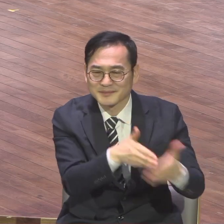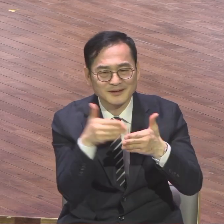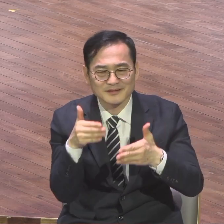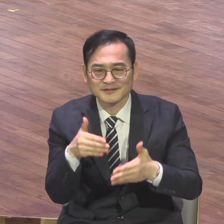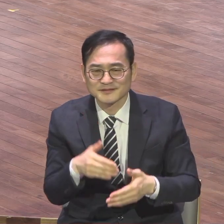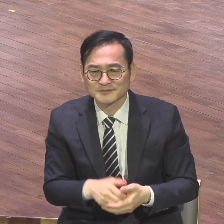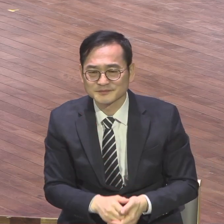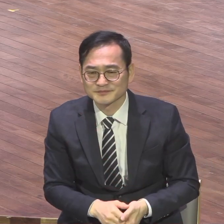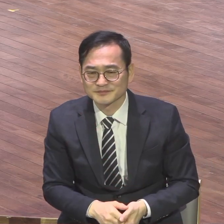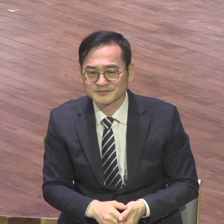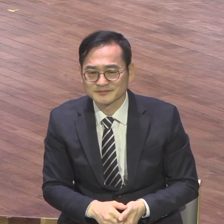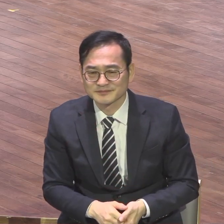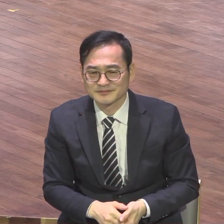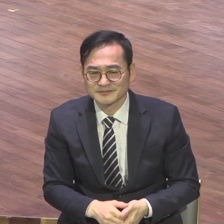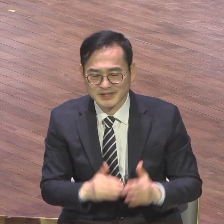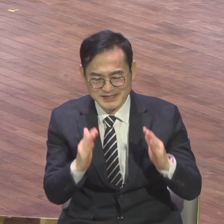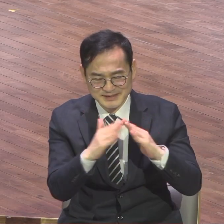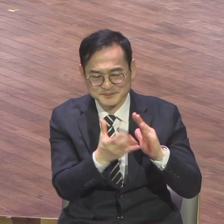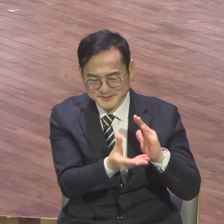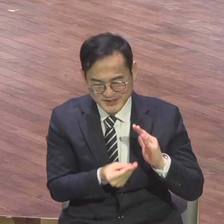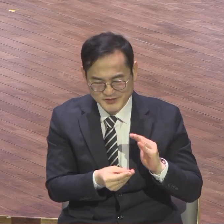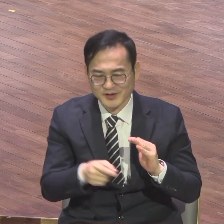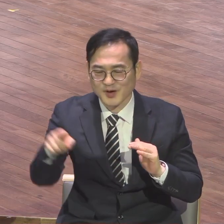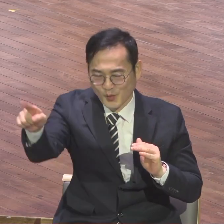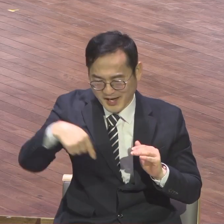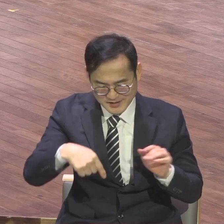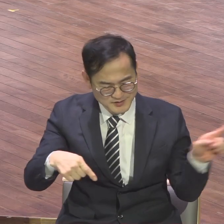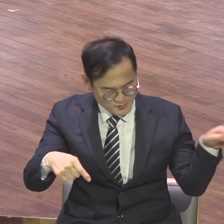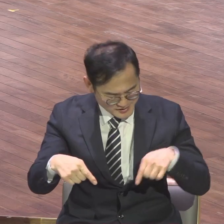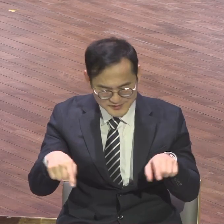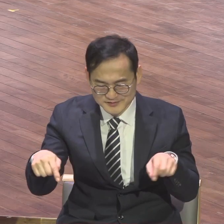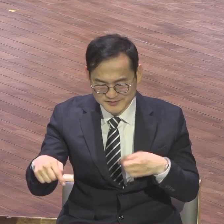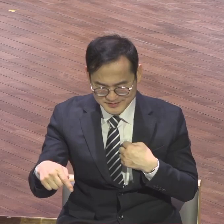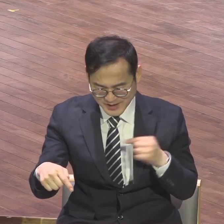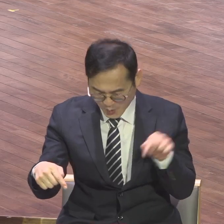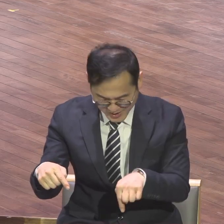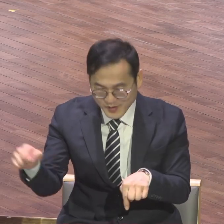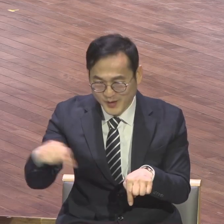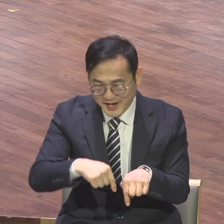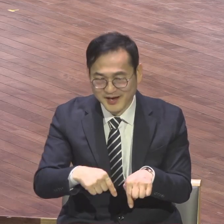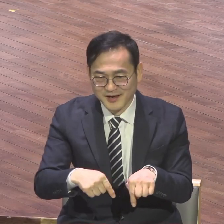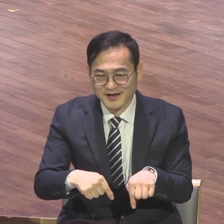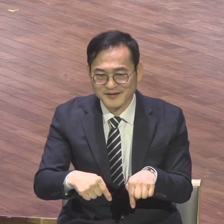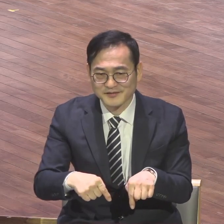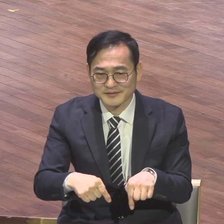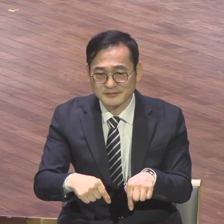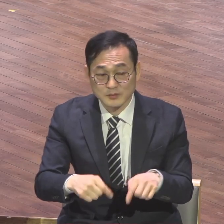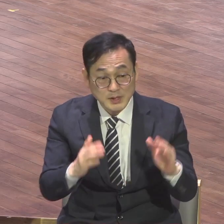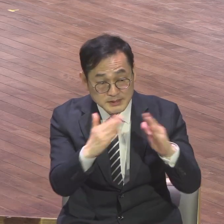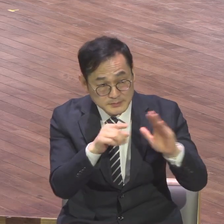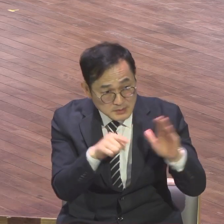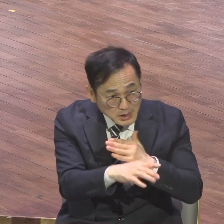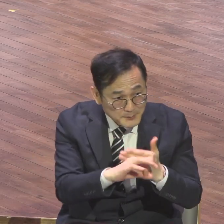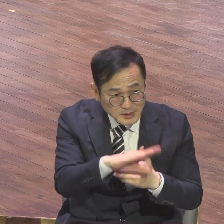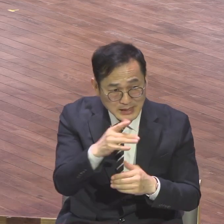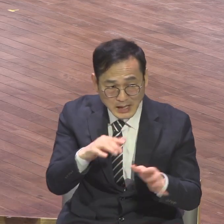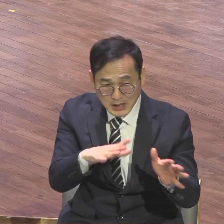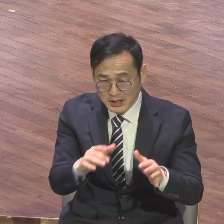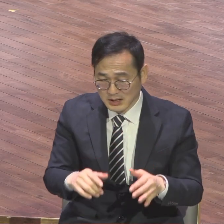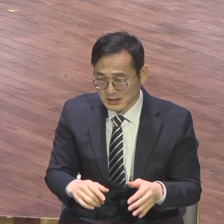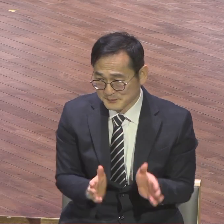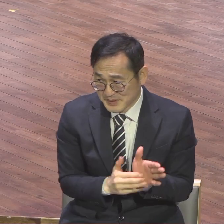거부하는 세상이란 말이에요. 다 드러나버리니까 들어가보면 그 집에 들어가면 다 드러나니까 못 오게 하는